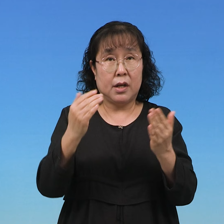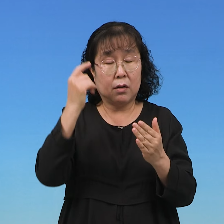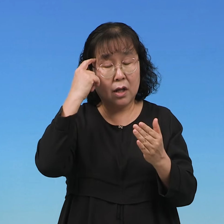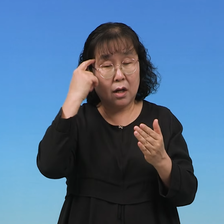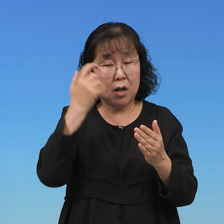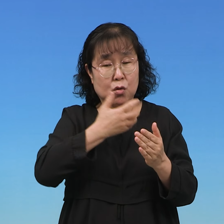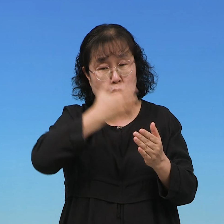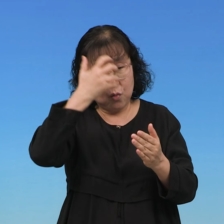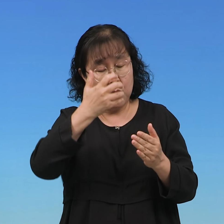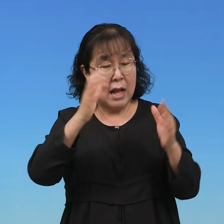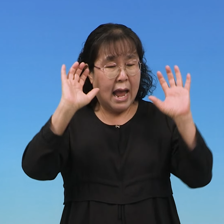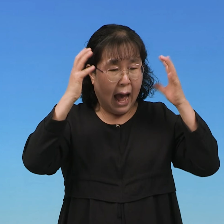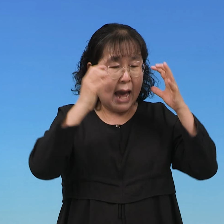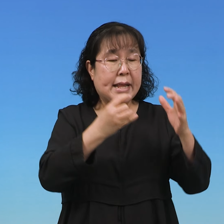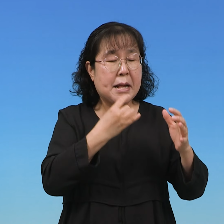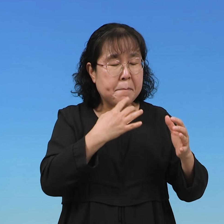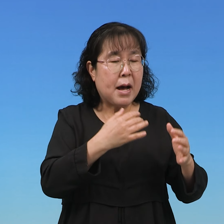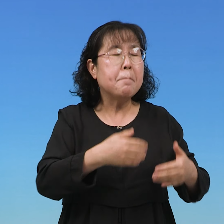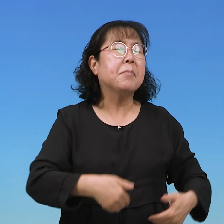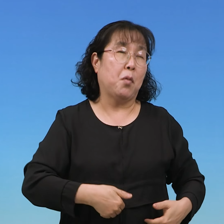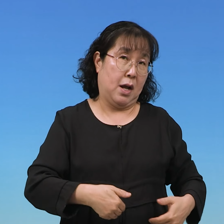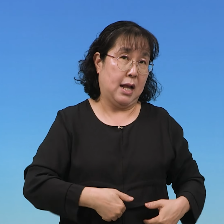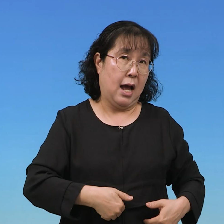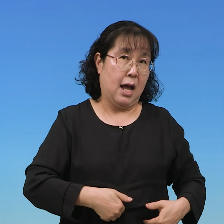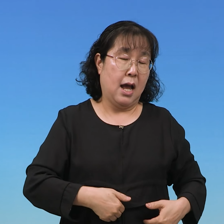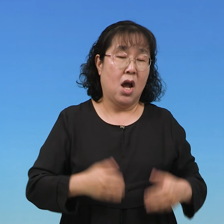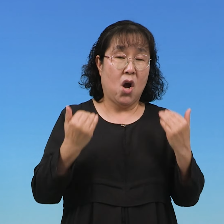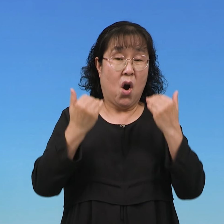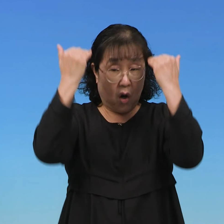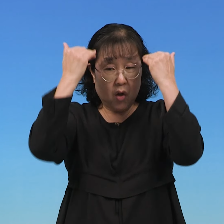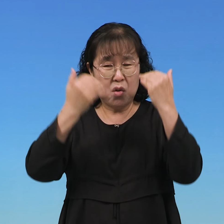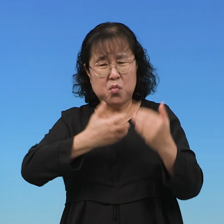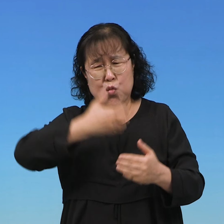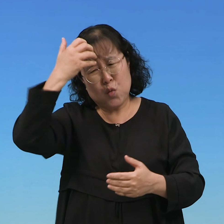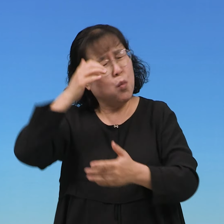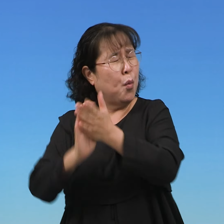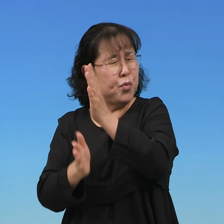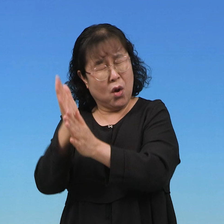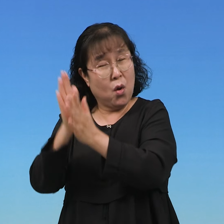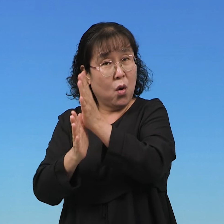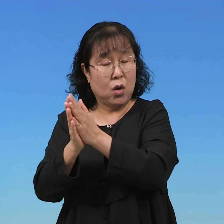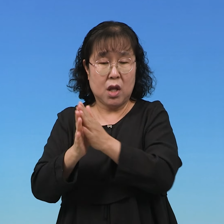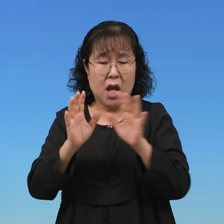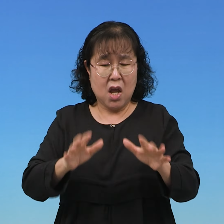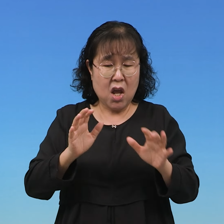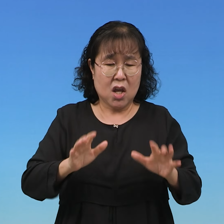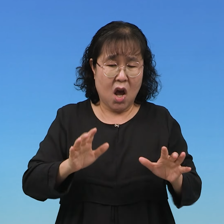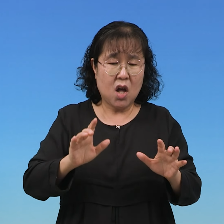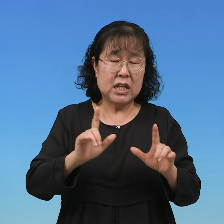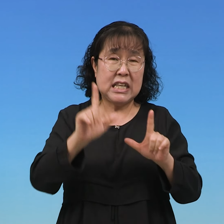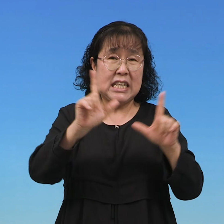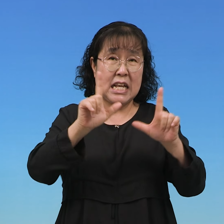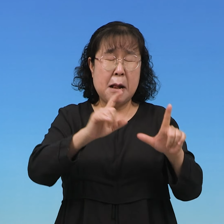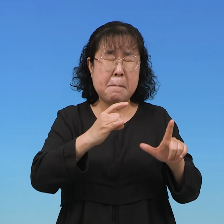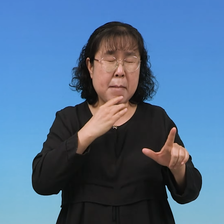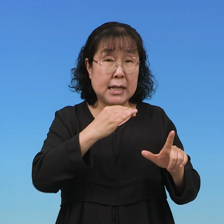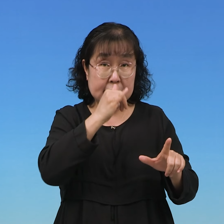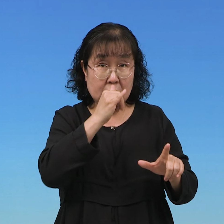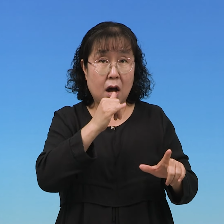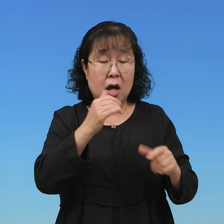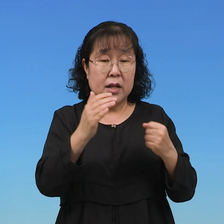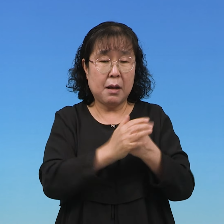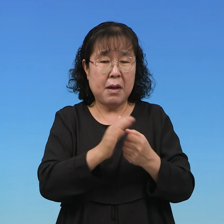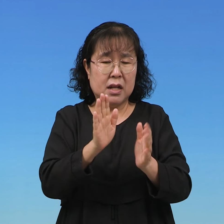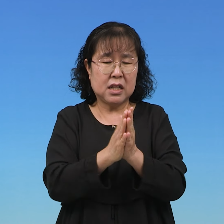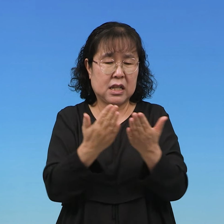거라고 생각해요. 어른들은 꿈이 없고 현실만 있으니까 죽으라고 책 안 읽고